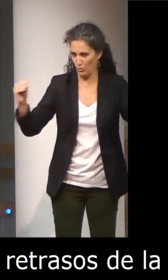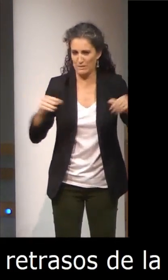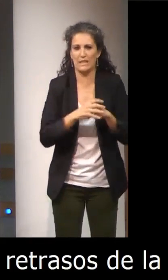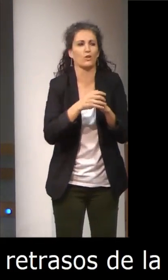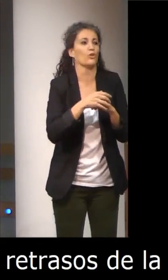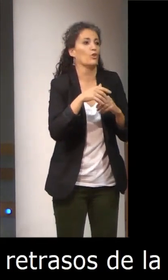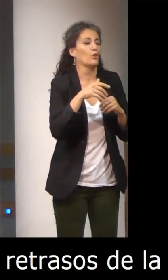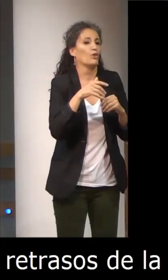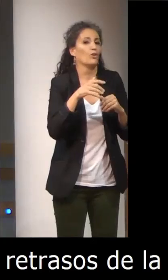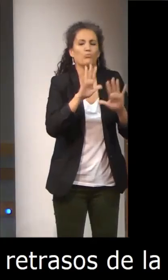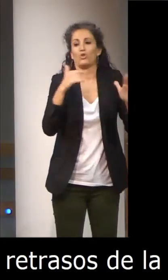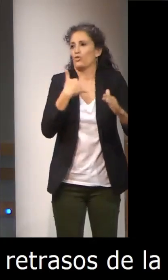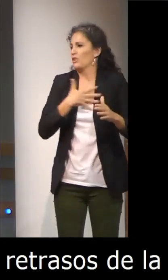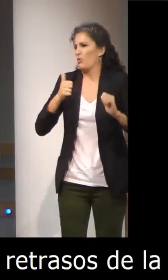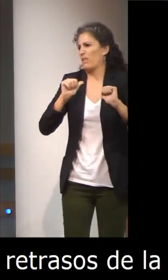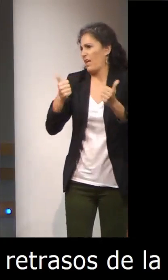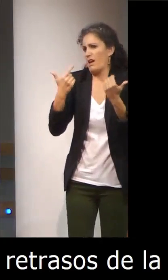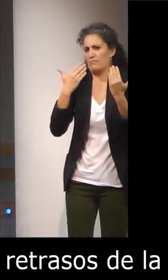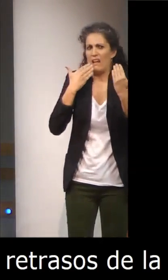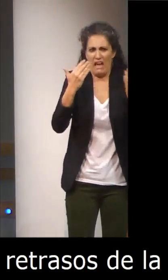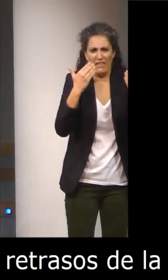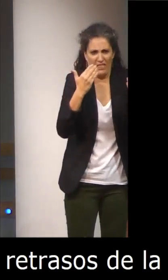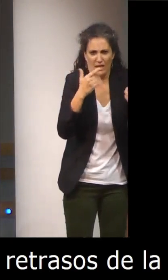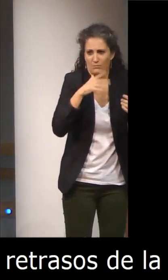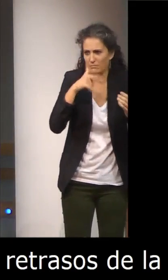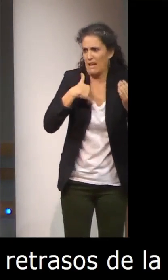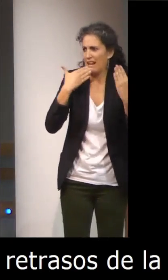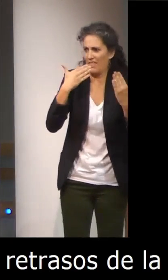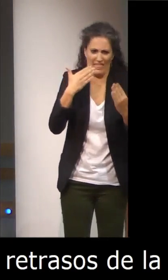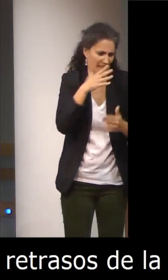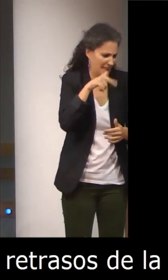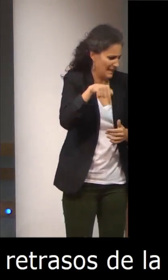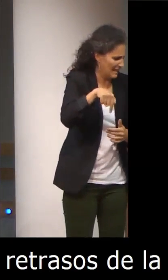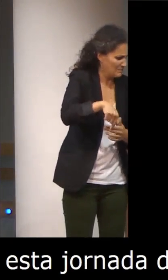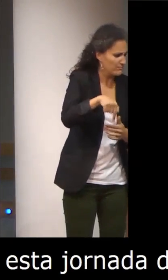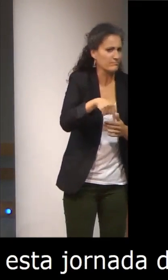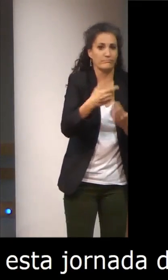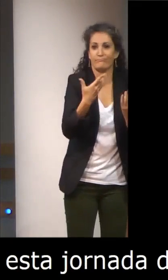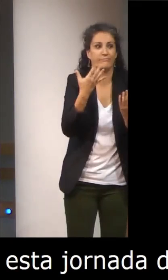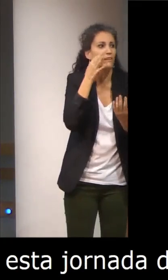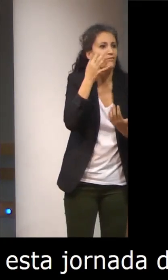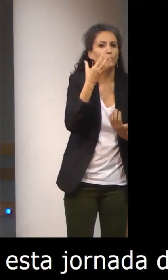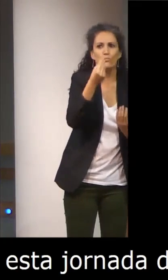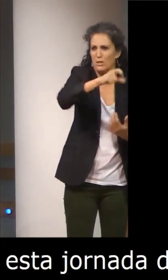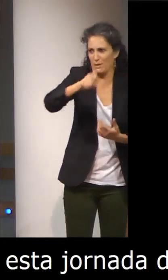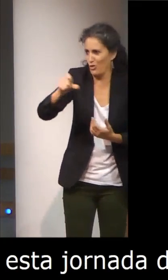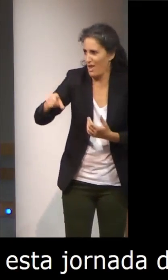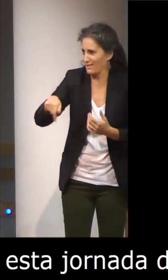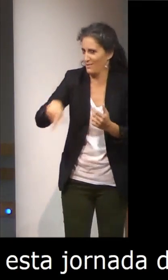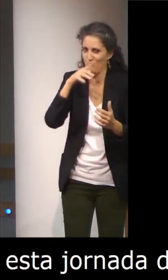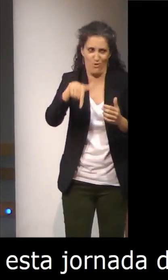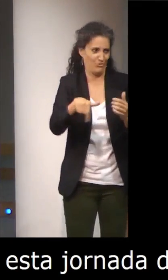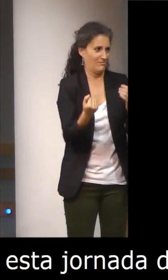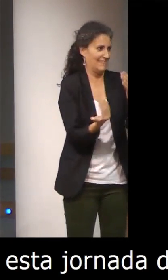profesional universitario para empezar obviamente Quiero agradecer habría que agradecer a muchas